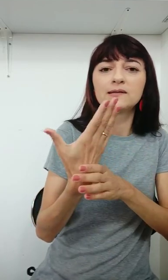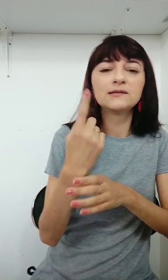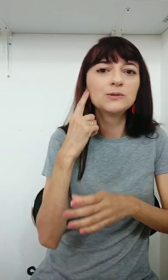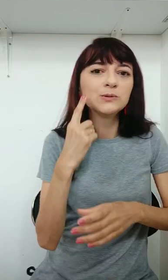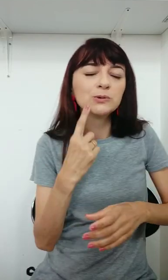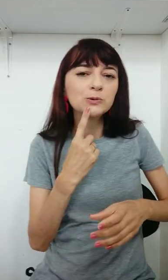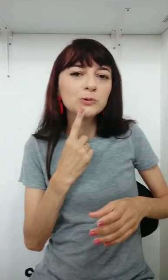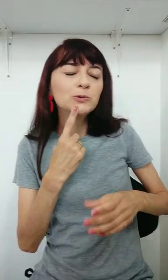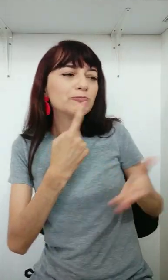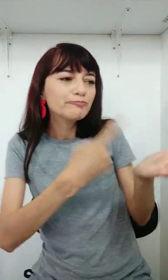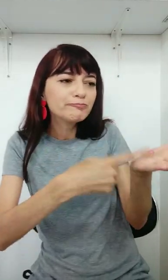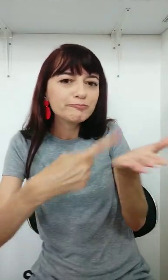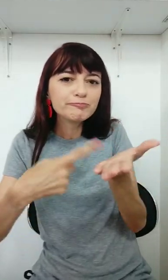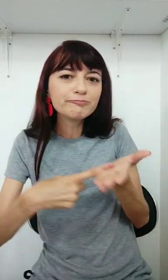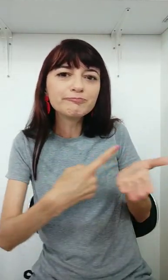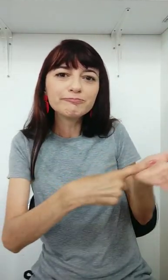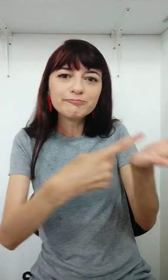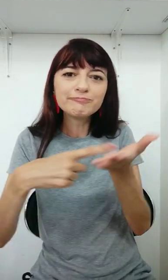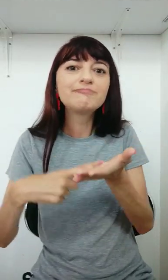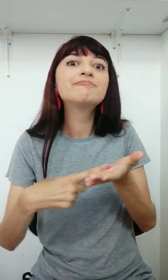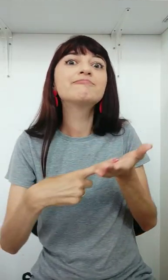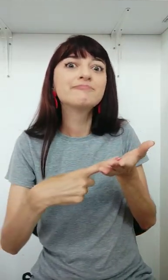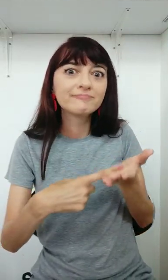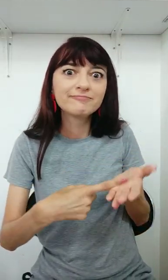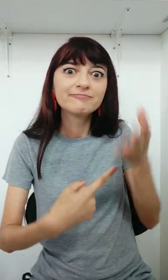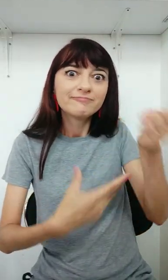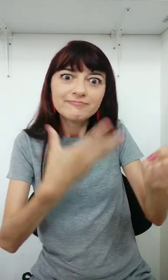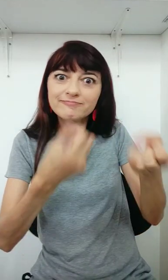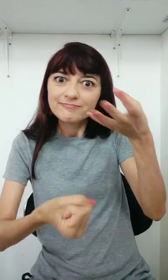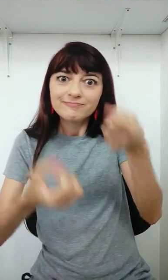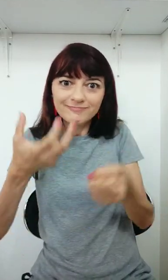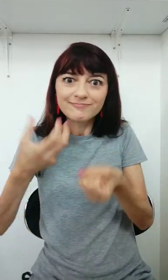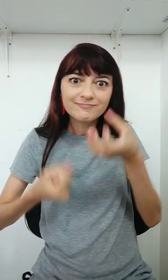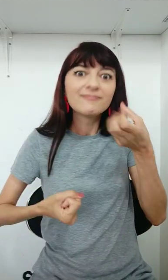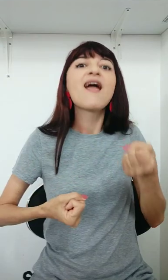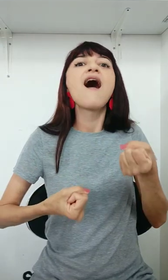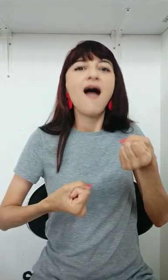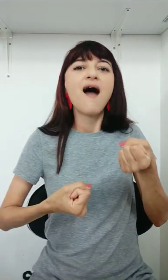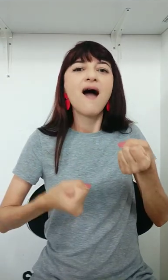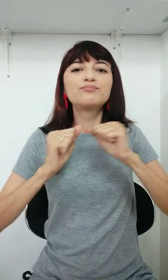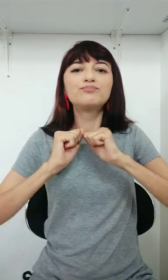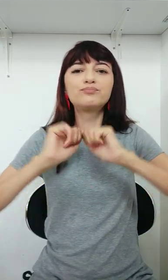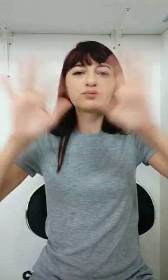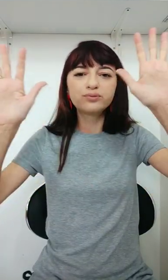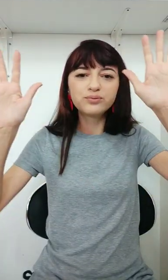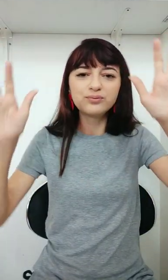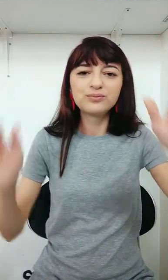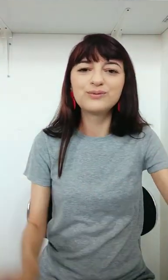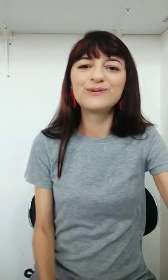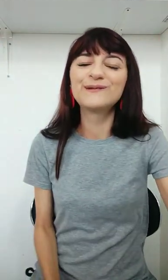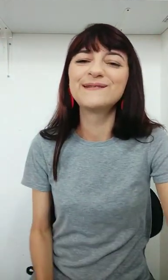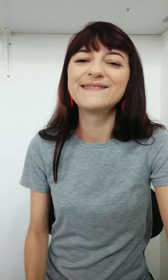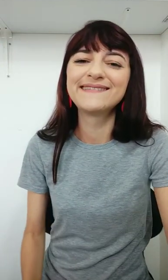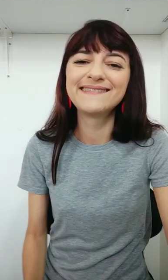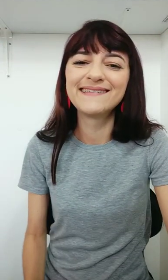Então espalhou entre a comunidade surda. É como se fosse a criação realmente de um novo sinal. Uma pessoa cria, ela combina ali no seu grupo